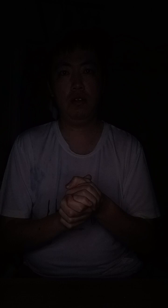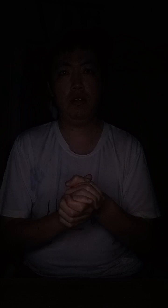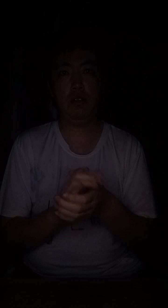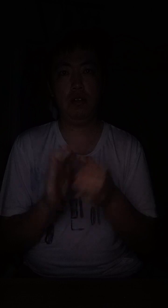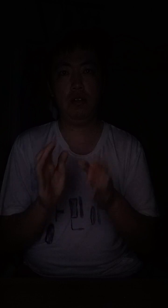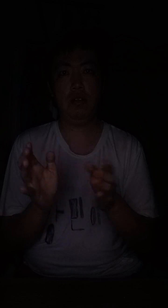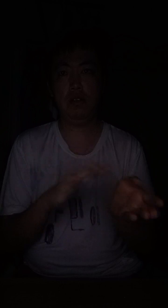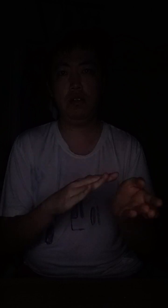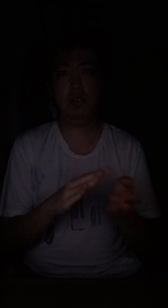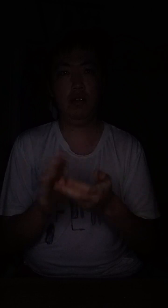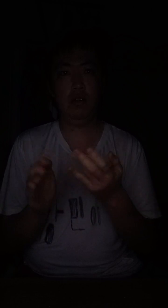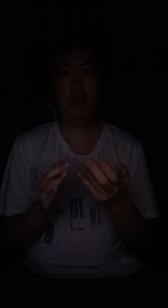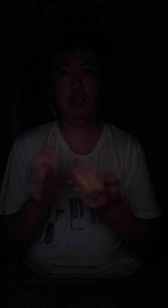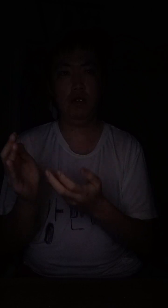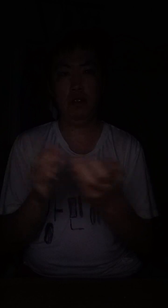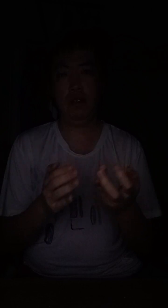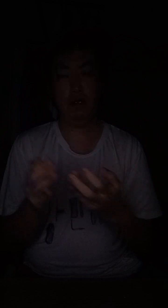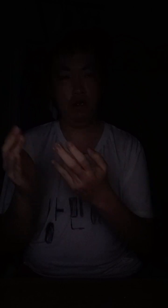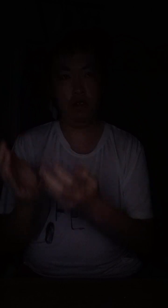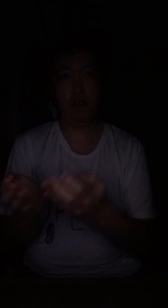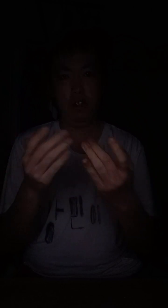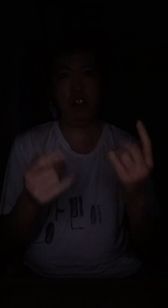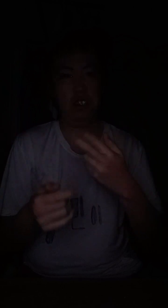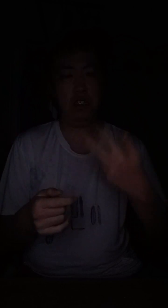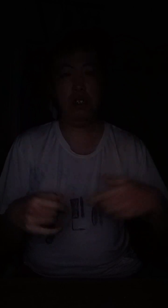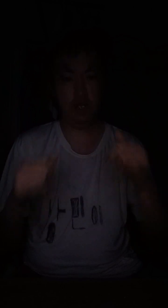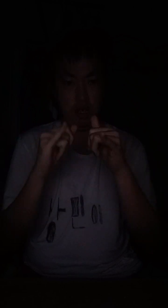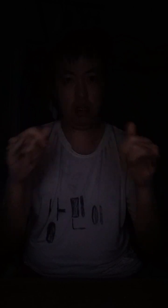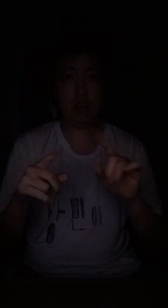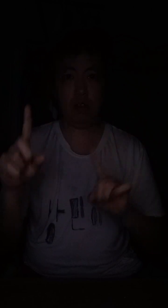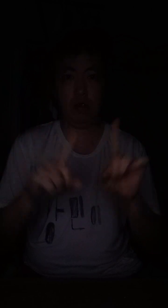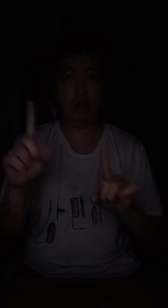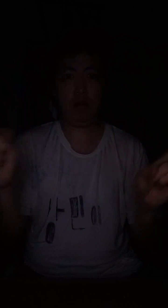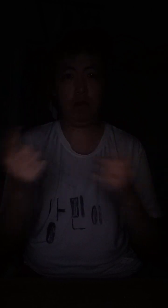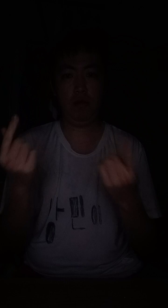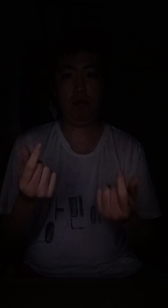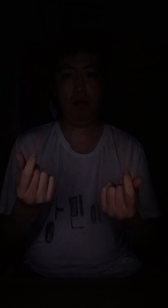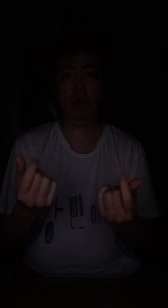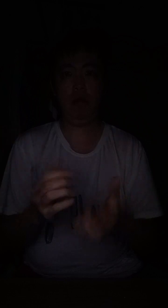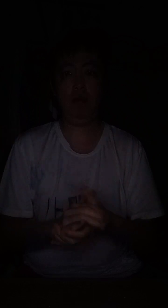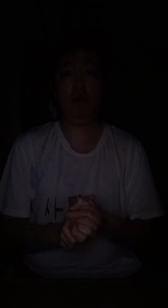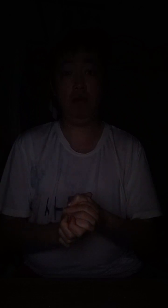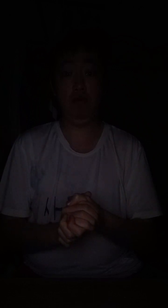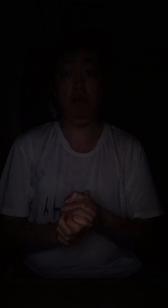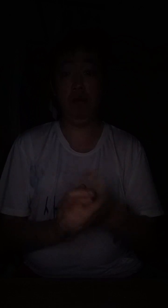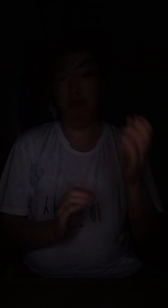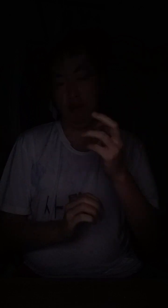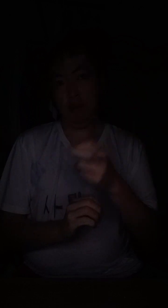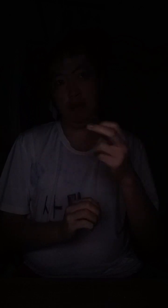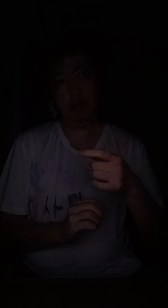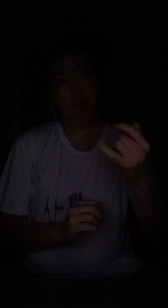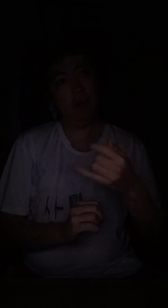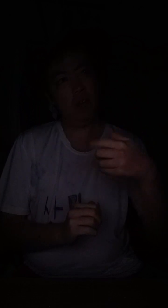대책도 확실해야겠고 또 중요한 건 무엇보다 의식의 변화가 아닐까 싶은데요. 네, 김여사, 김치녀, 된장녀 같은 여성에